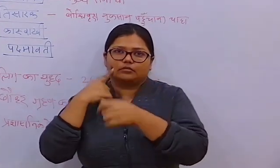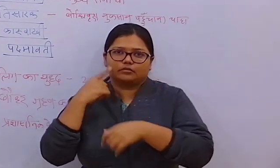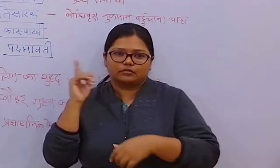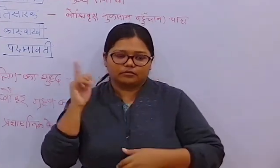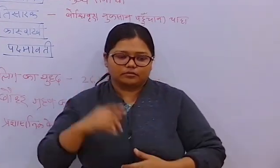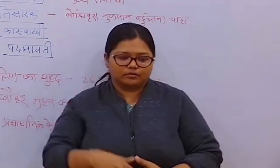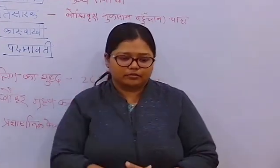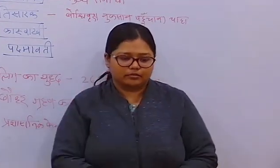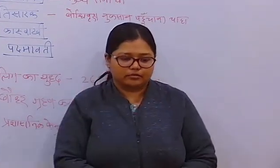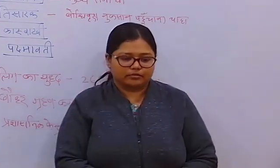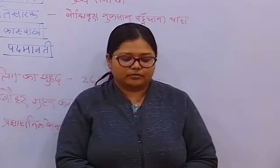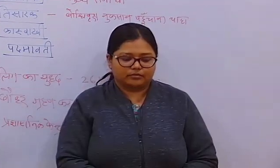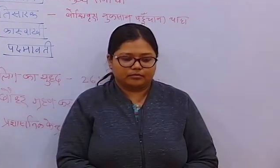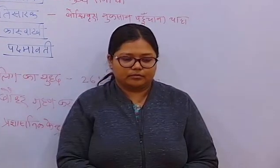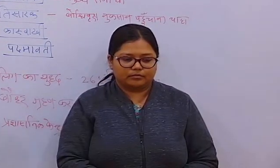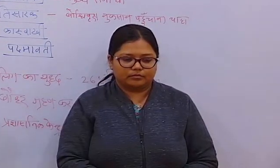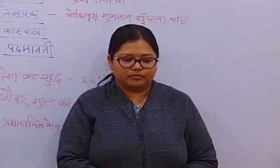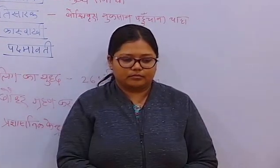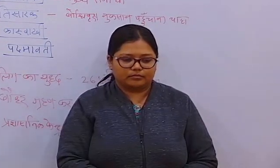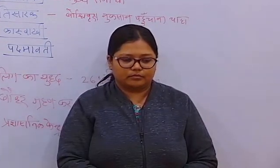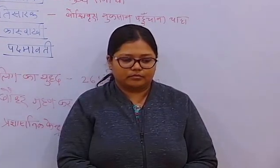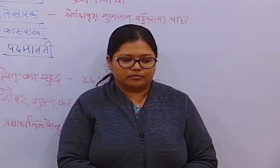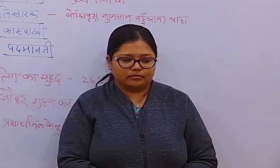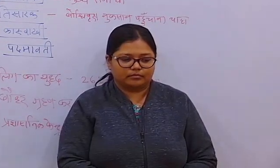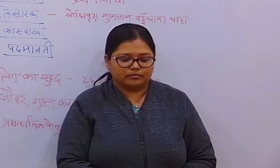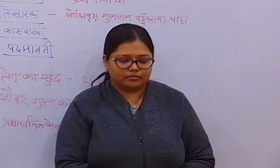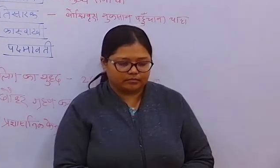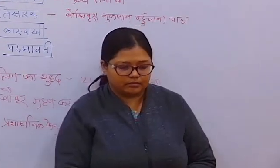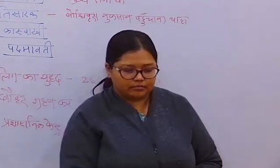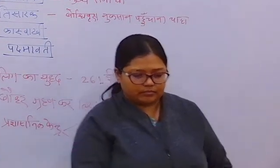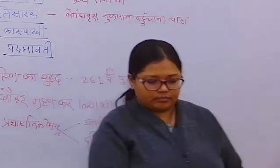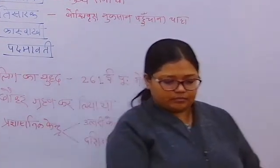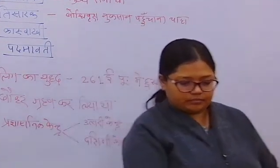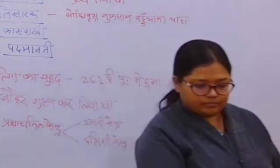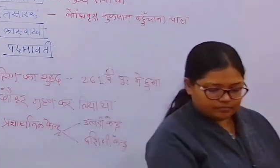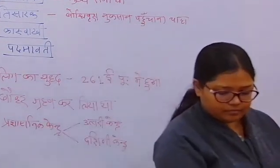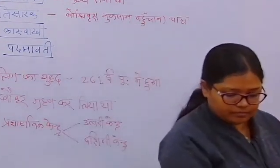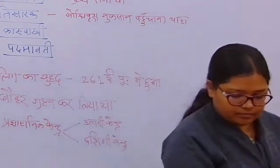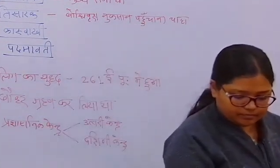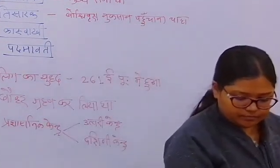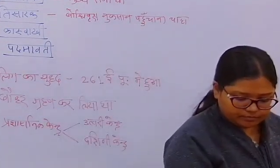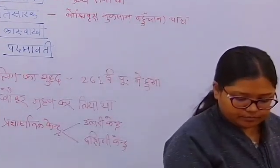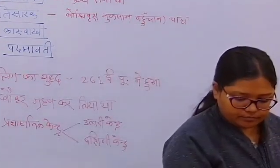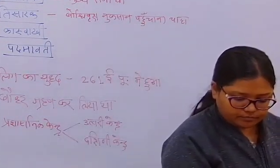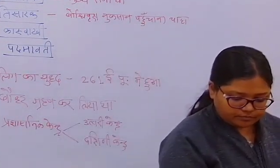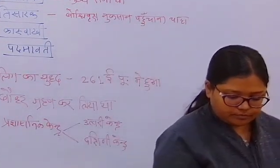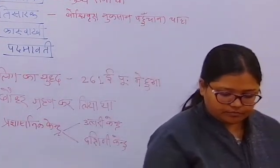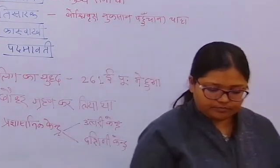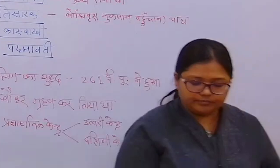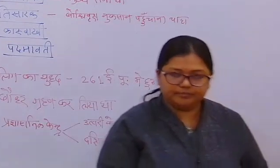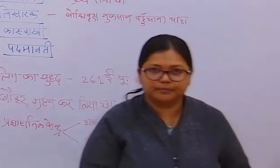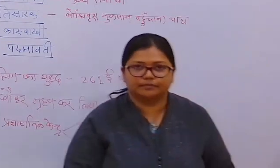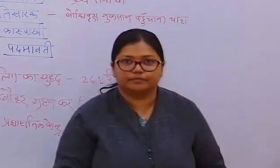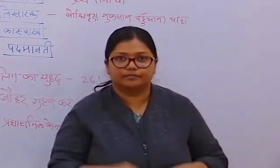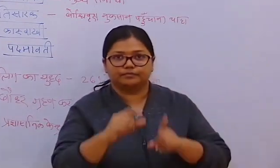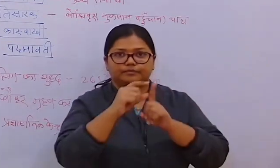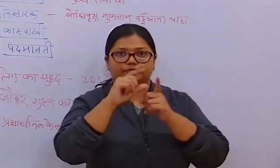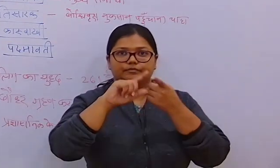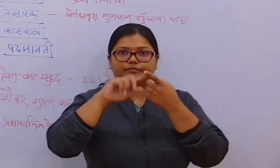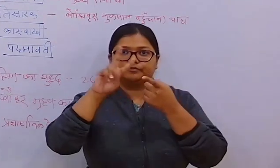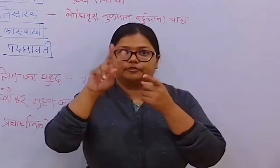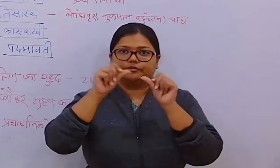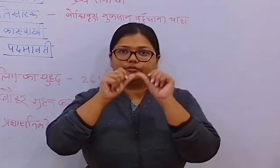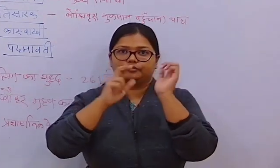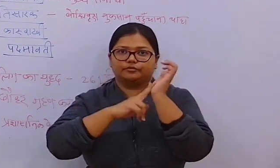पियादस्सी इनका आधिकारिक नाम था, देवाना प्रिय इनका राजकीय नाम था, देवाना प्रिय